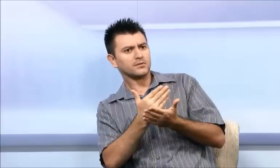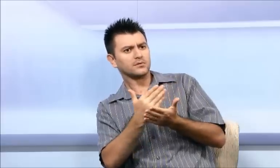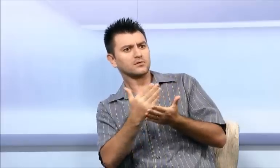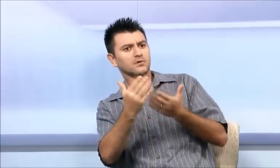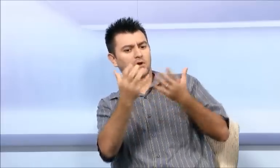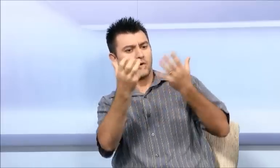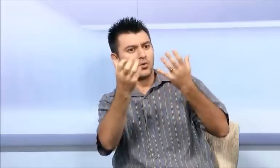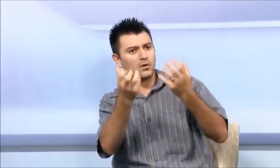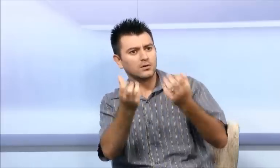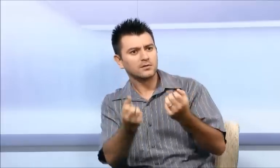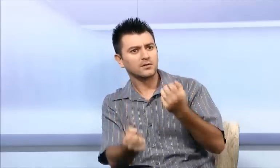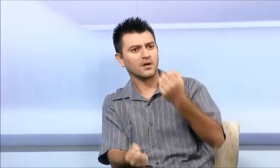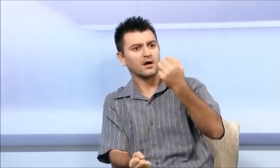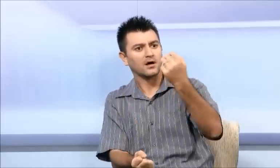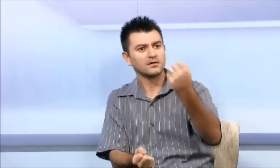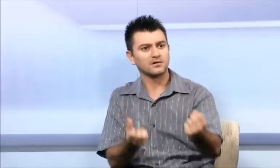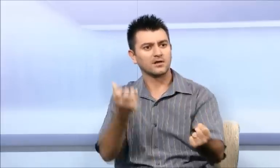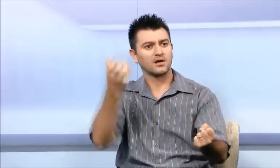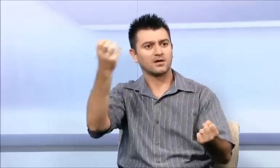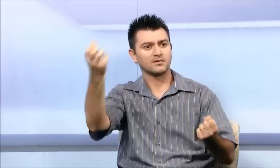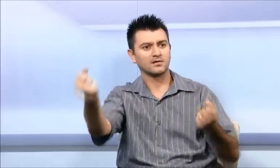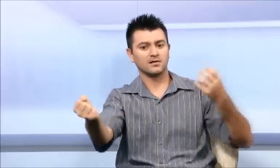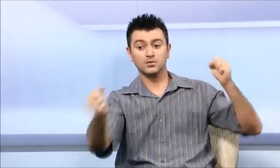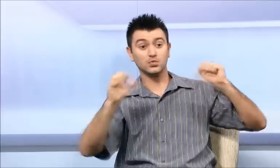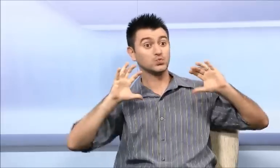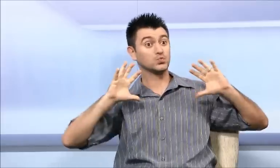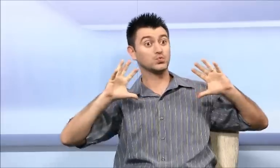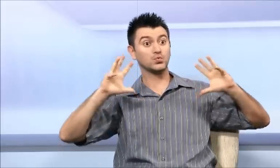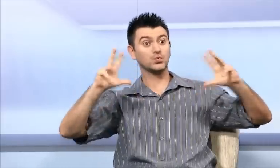Aí a família começou a ver, começou a perceber que ele tinha